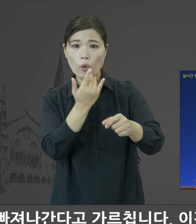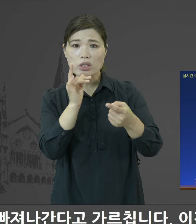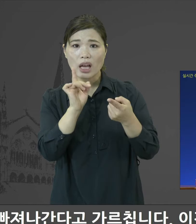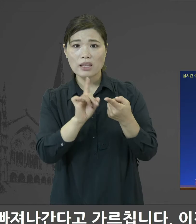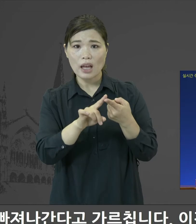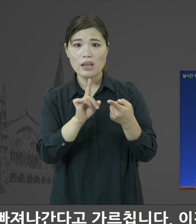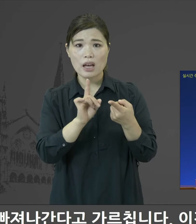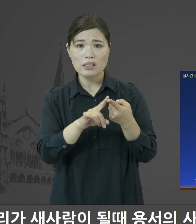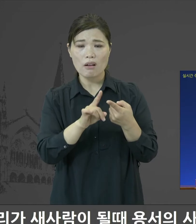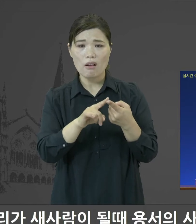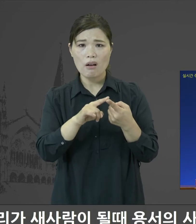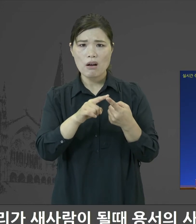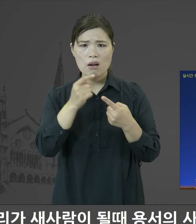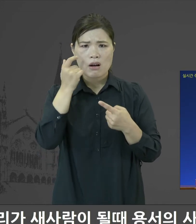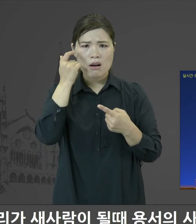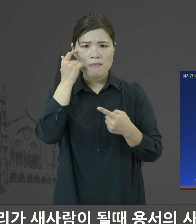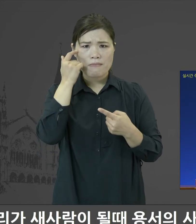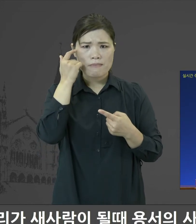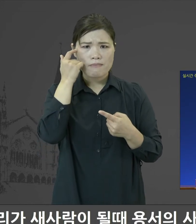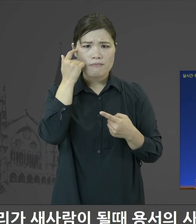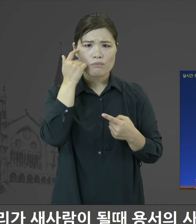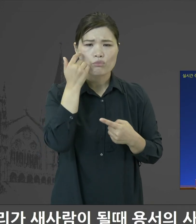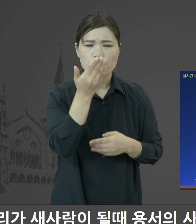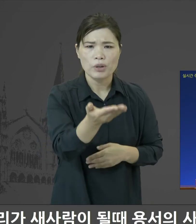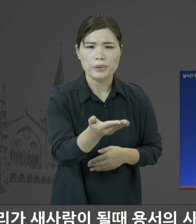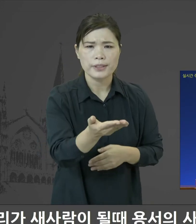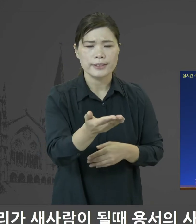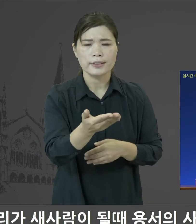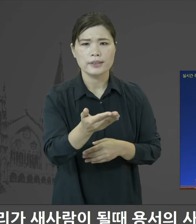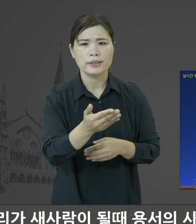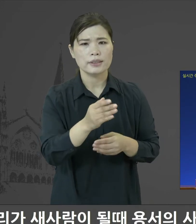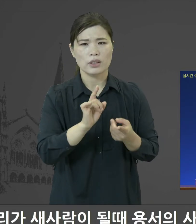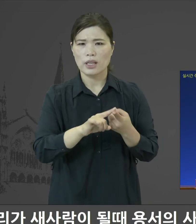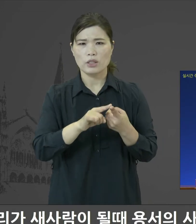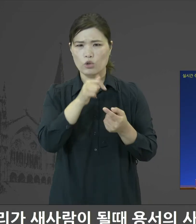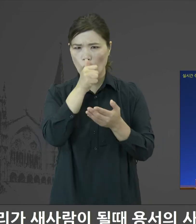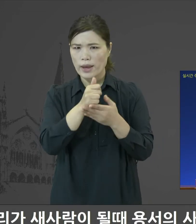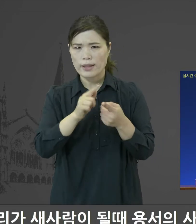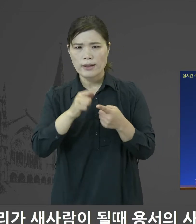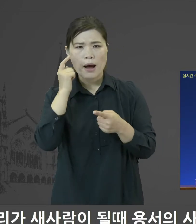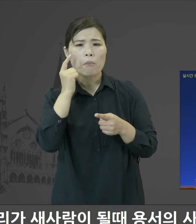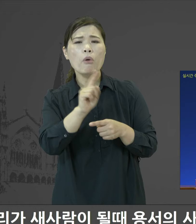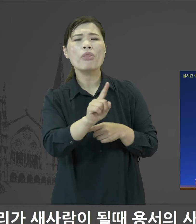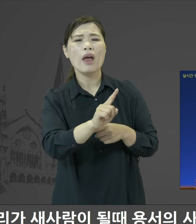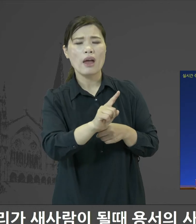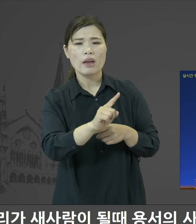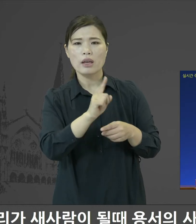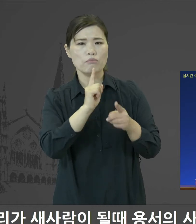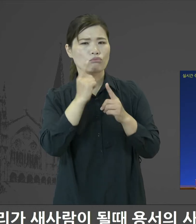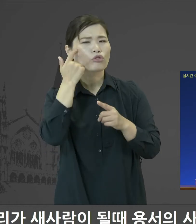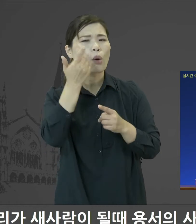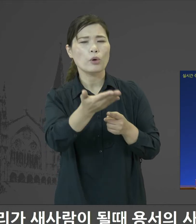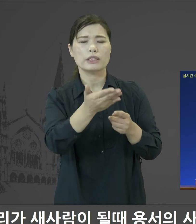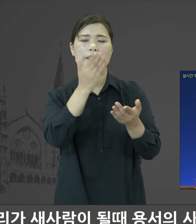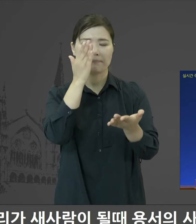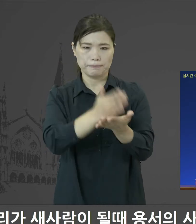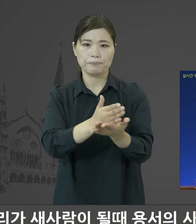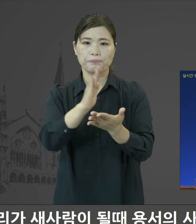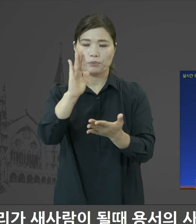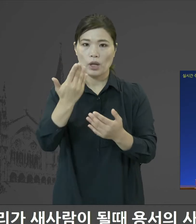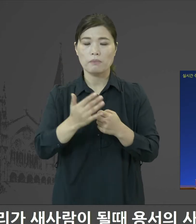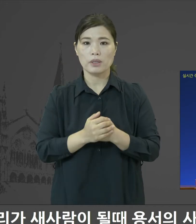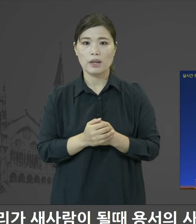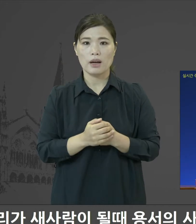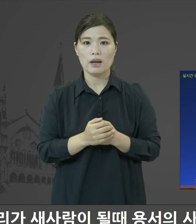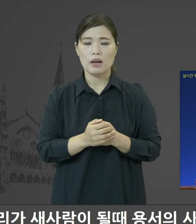잘못을 묻지 않겠다라고 선언하는 것을 넘어서서 그 사람을 너그러이 대해주며 깊은